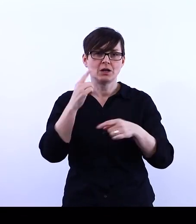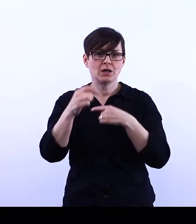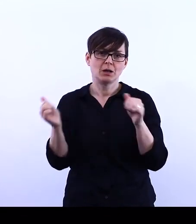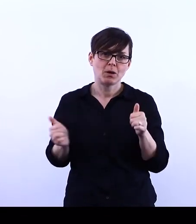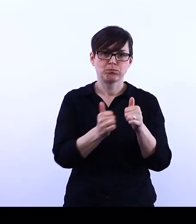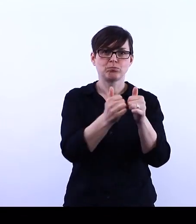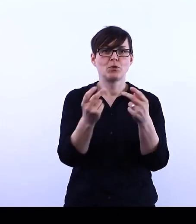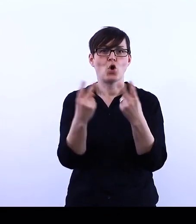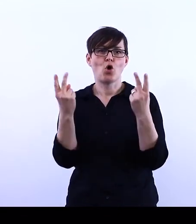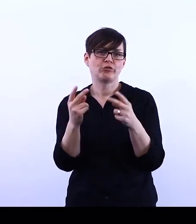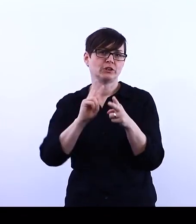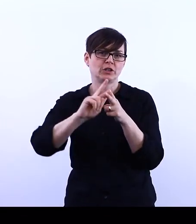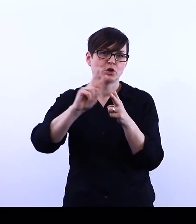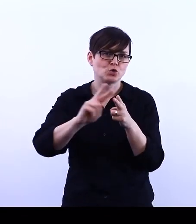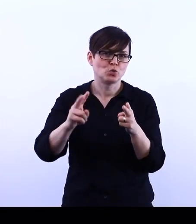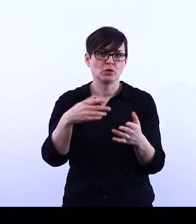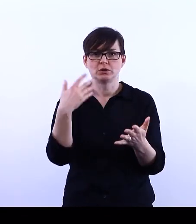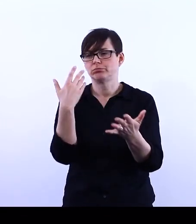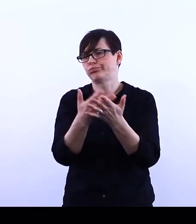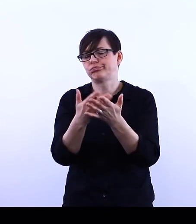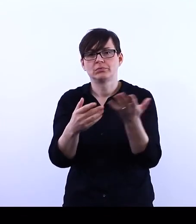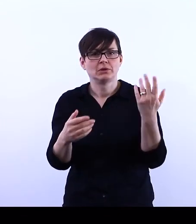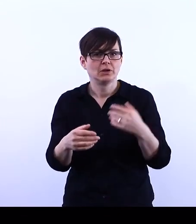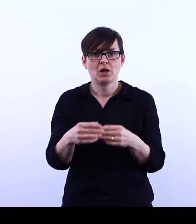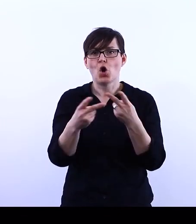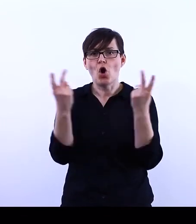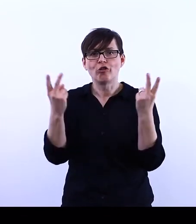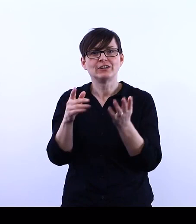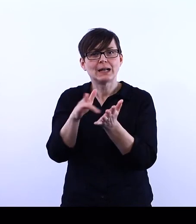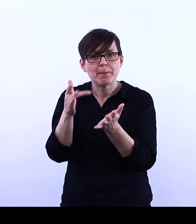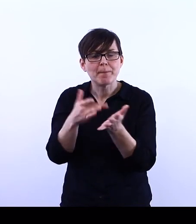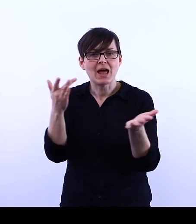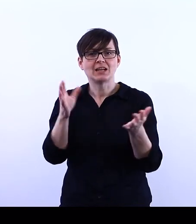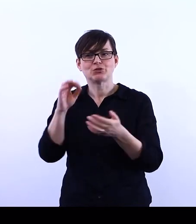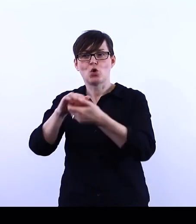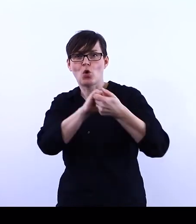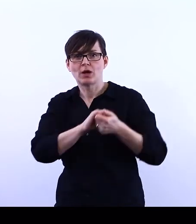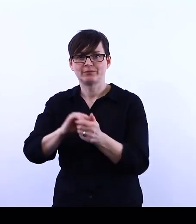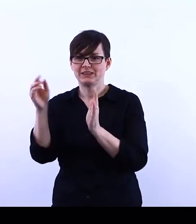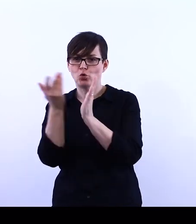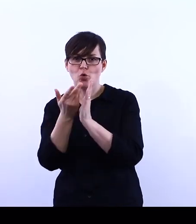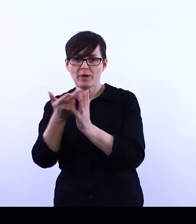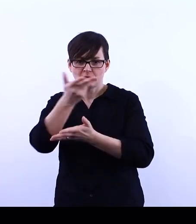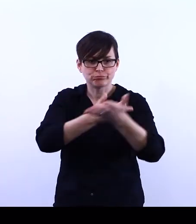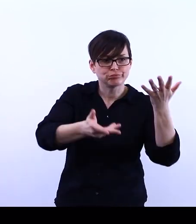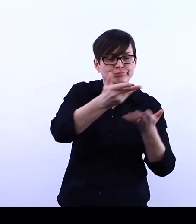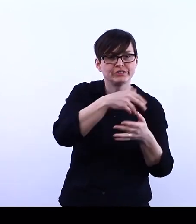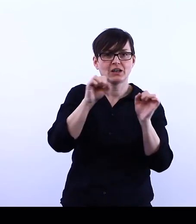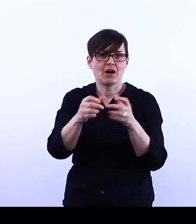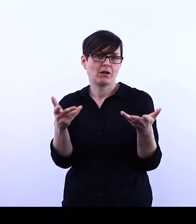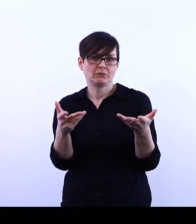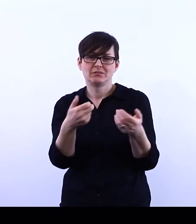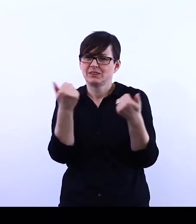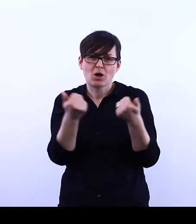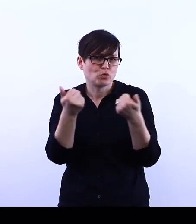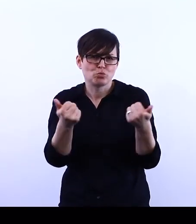offenen Tools, sei es Etherpad, sei es Conceptboard, sei es offene Pads, um kollaborativ zu dokumentieren. Das ist, glaube ich, auch was ganz Wichtiges, dass